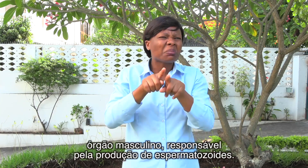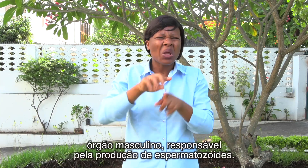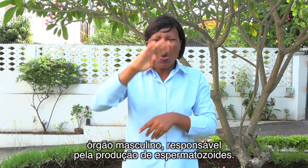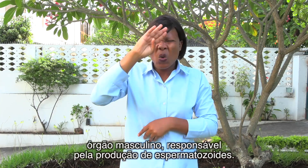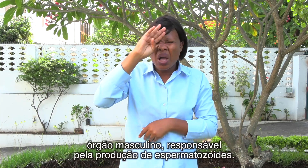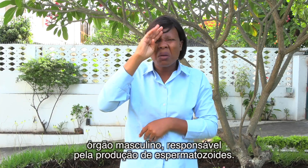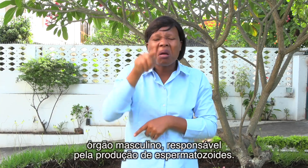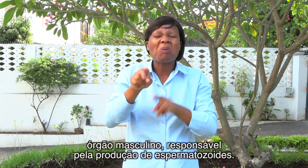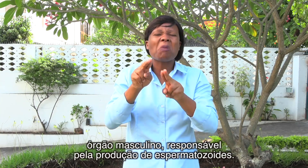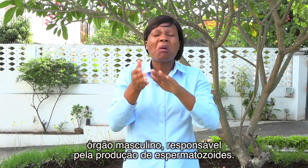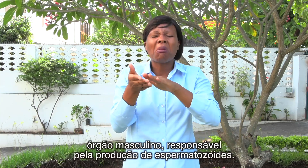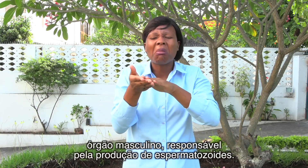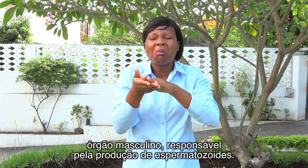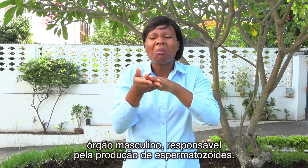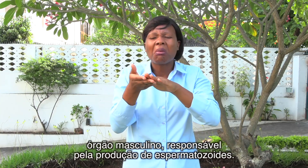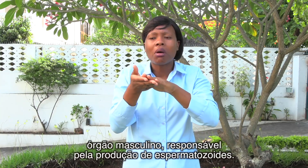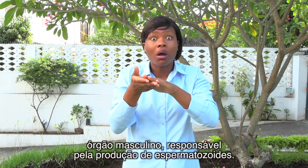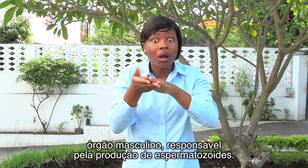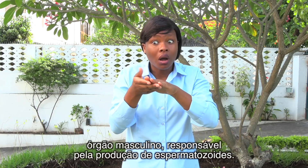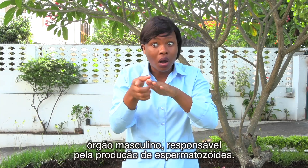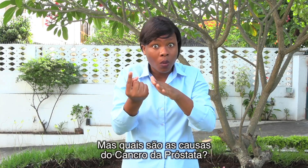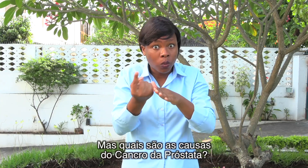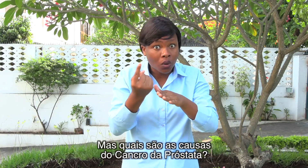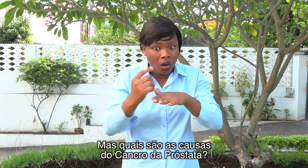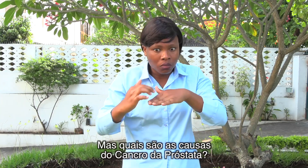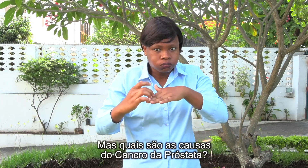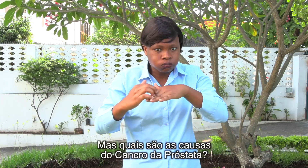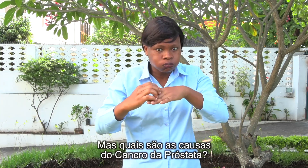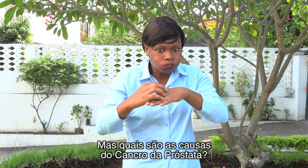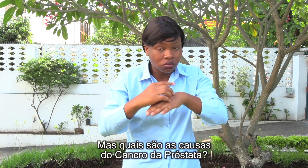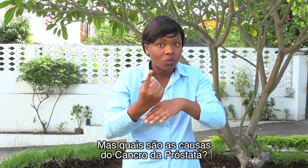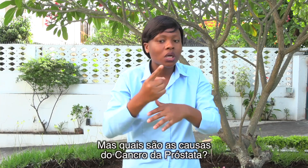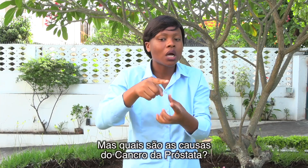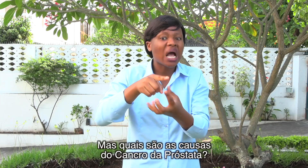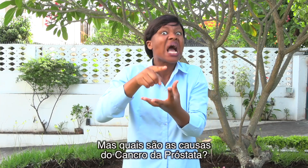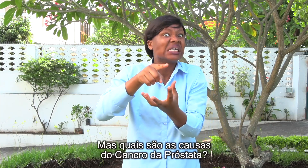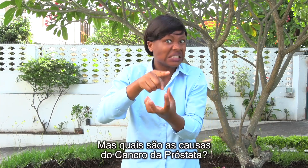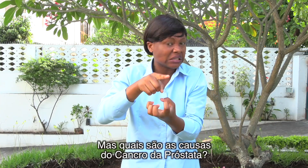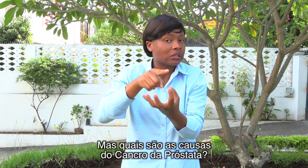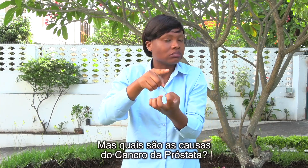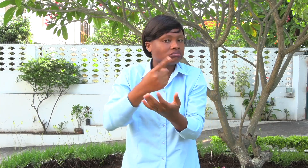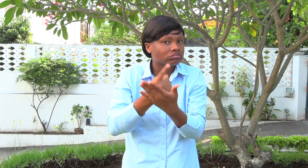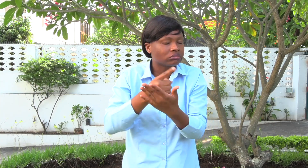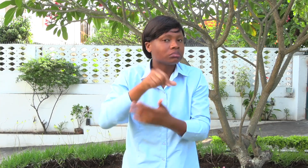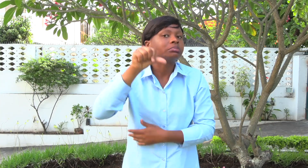masculino responsável pela produção de espermatozoides. Mas quais são as causas do cancro da próstata?